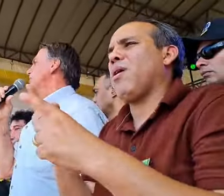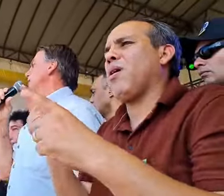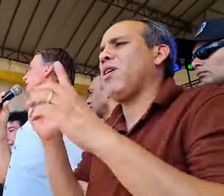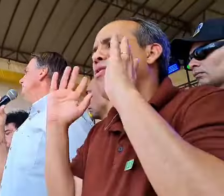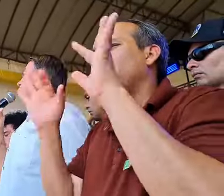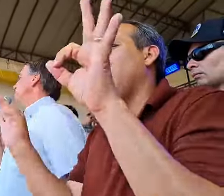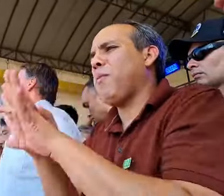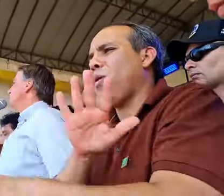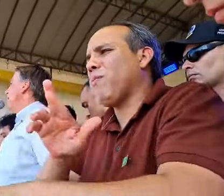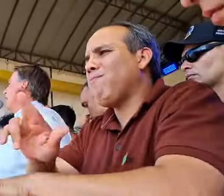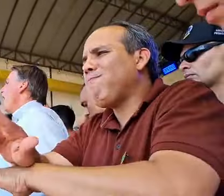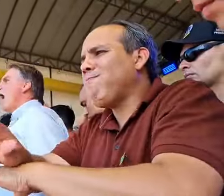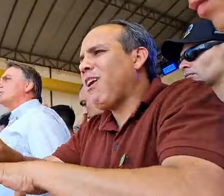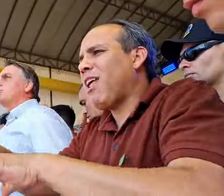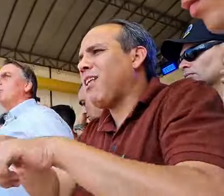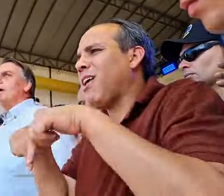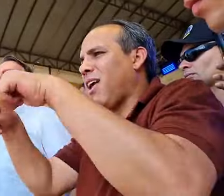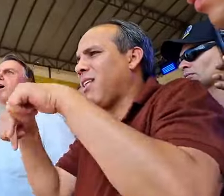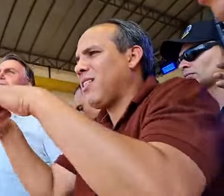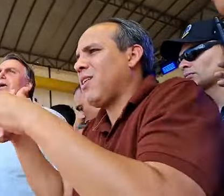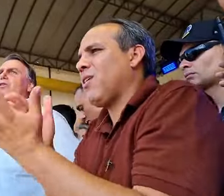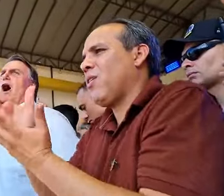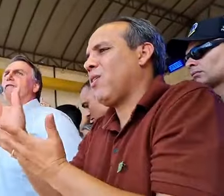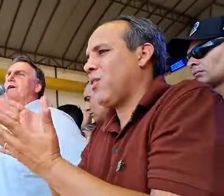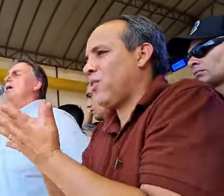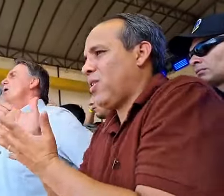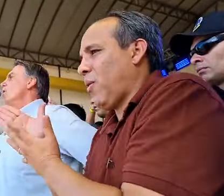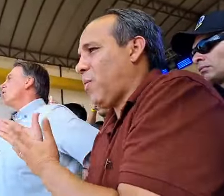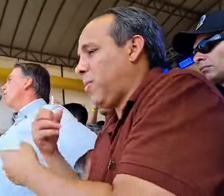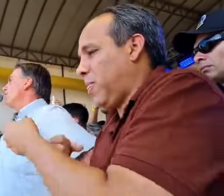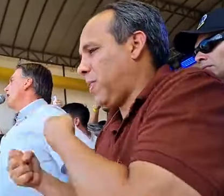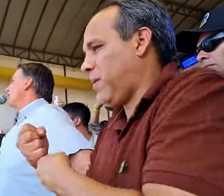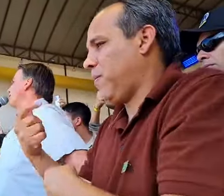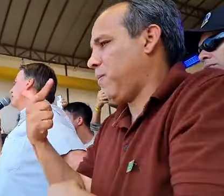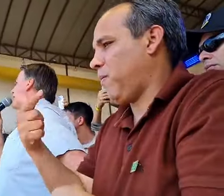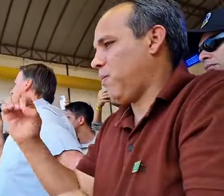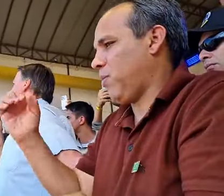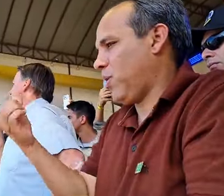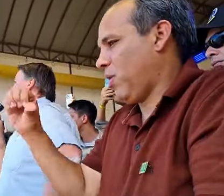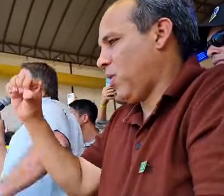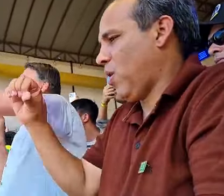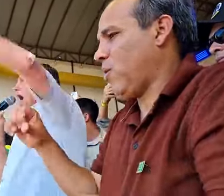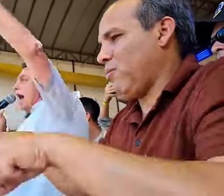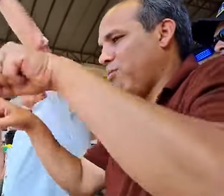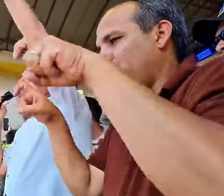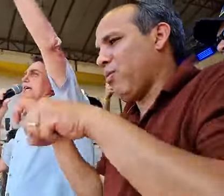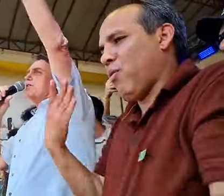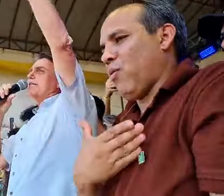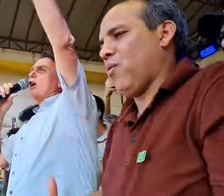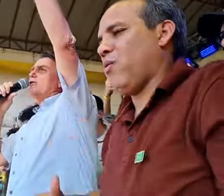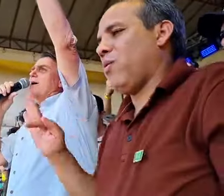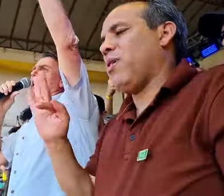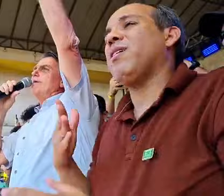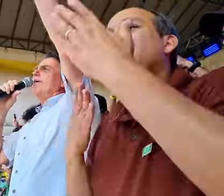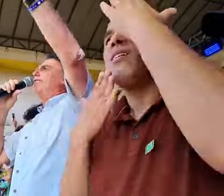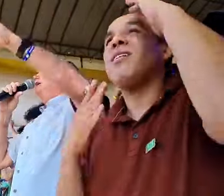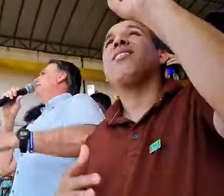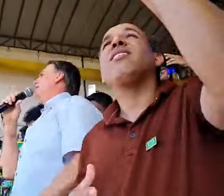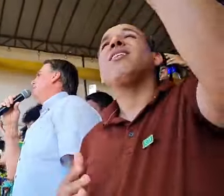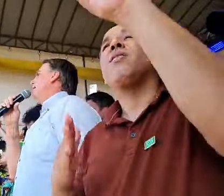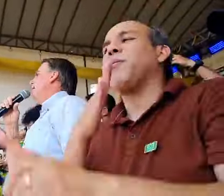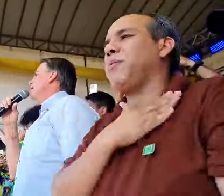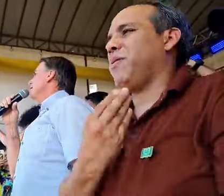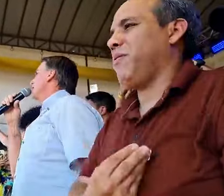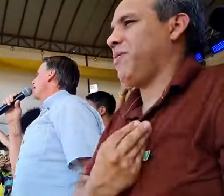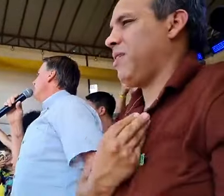falam por si. Assumi em 2009 o governo federal. Agradeço a Deus pela minha